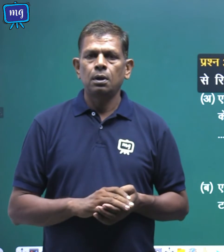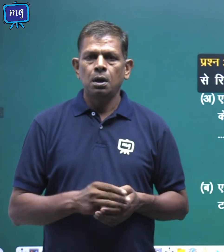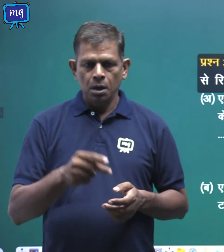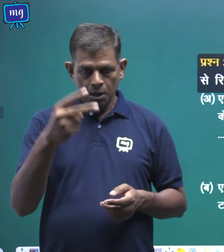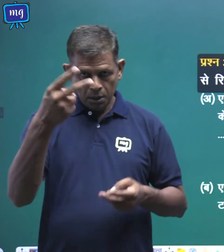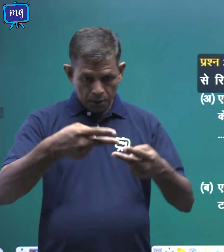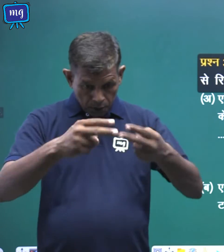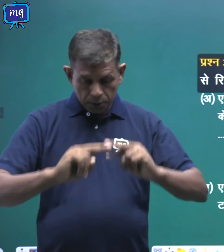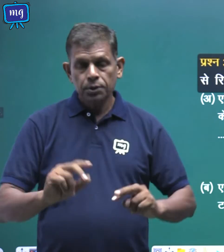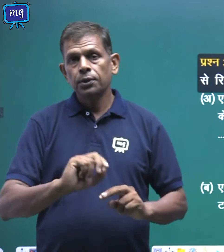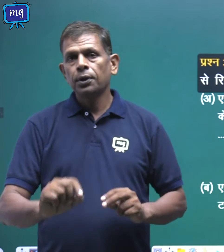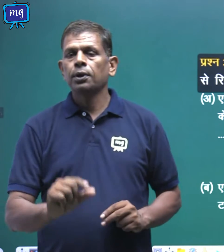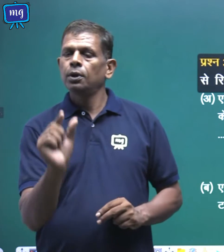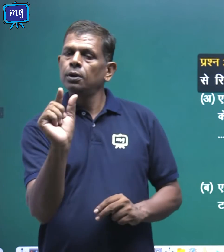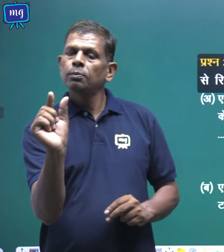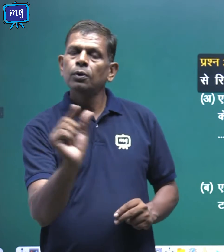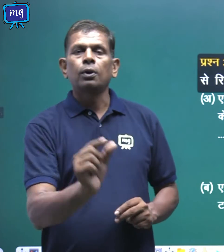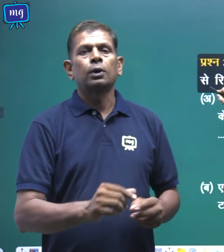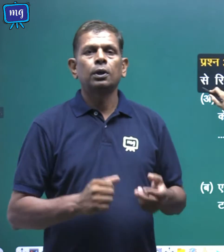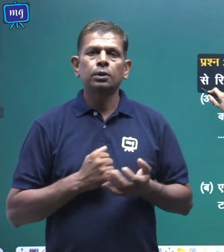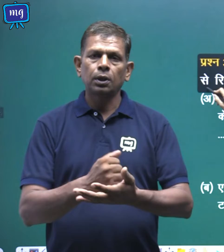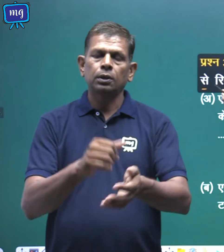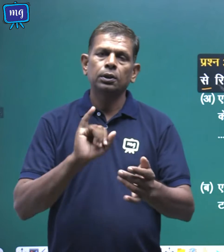नीचे दिए गए शब्दों की सहायता से